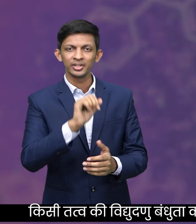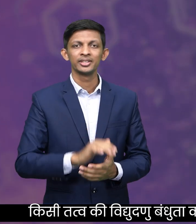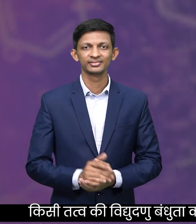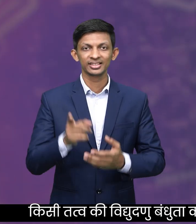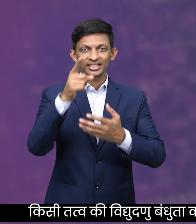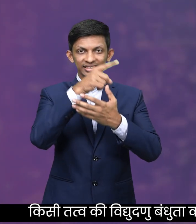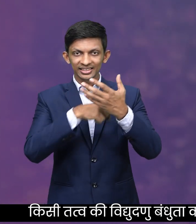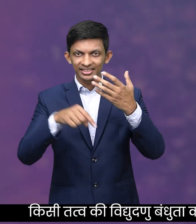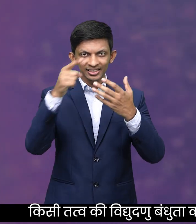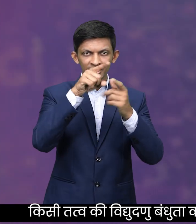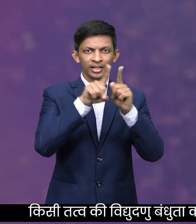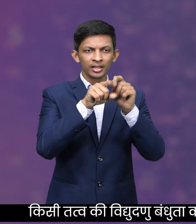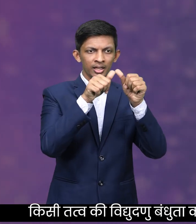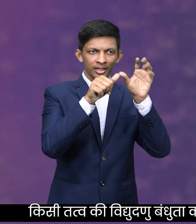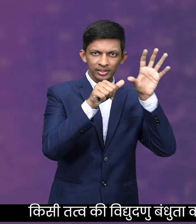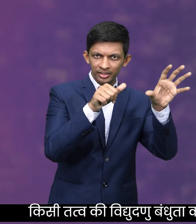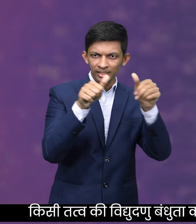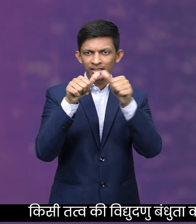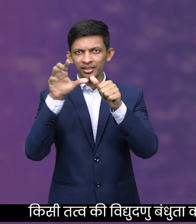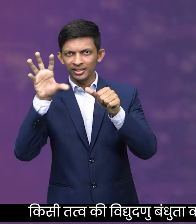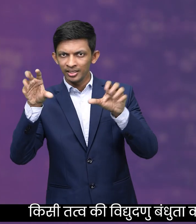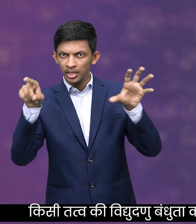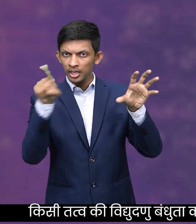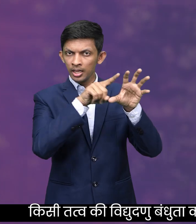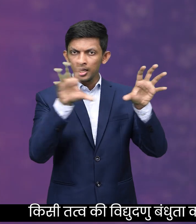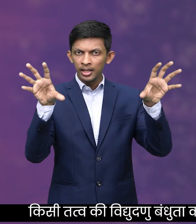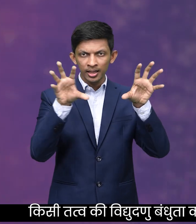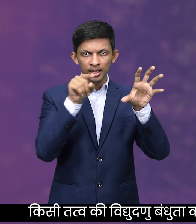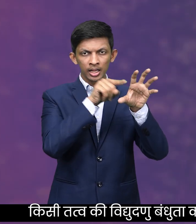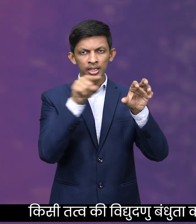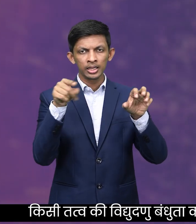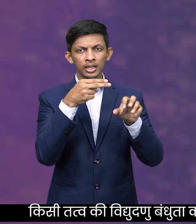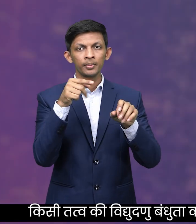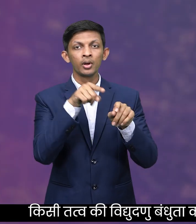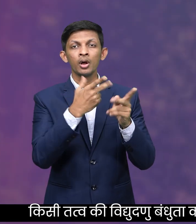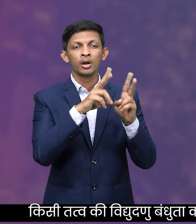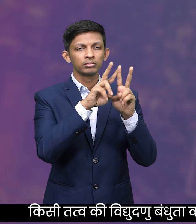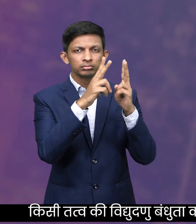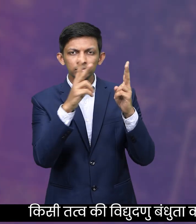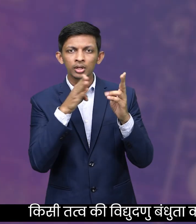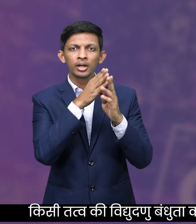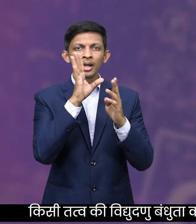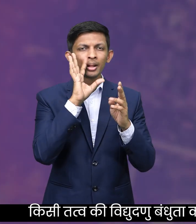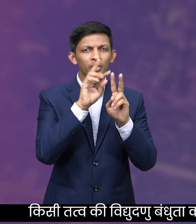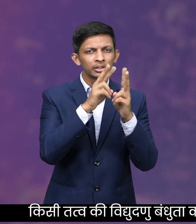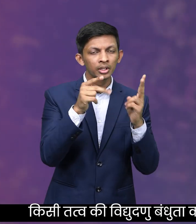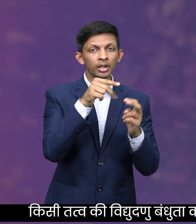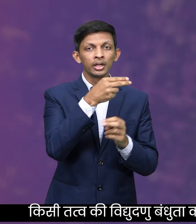किसी तत्व के विद्युत अणु बंधुता को उस तत्व की विद्युत अणु प्राप्ति ऊर्जा भी